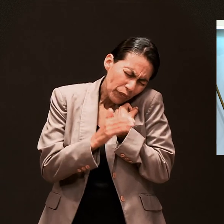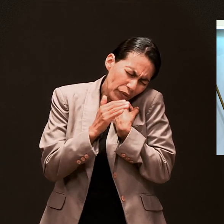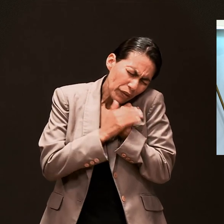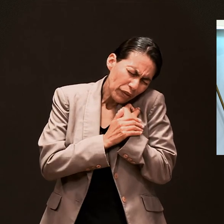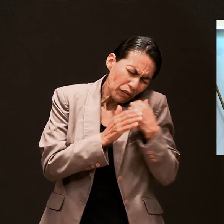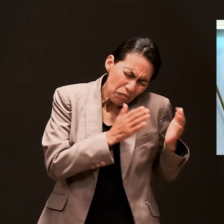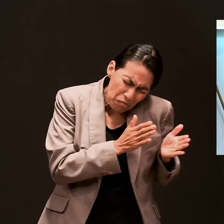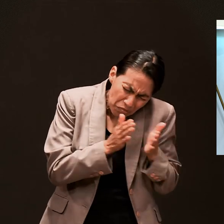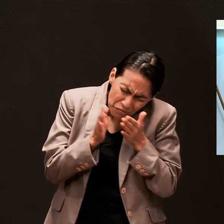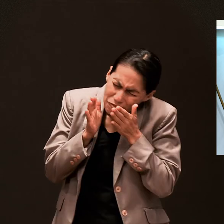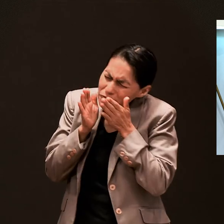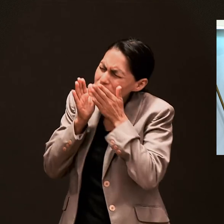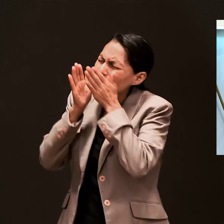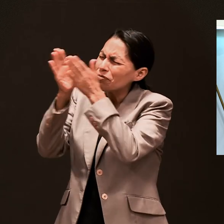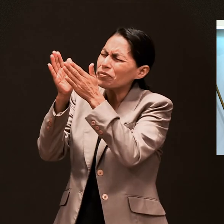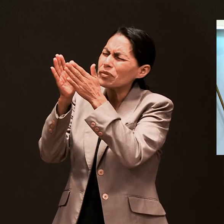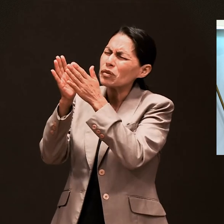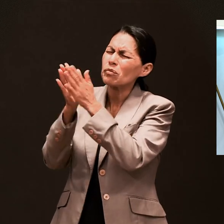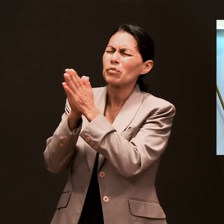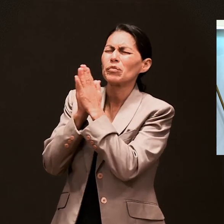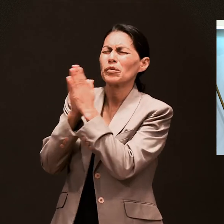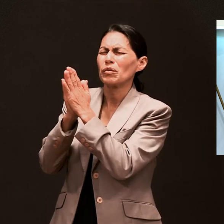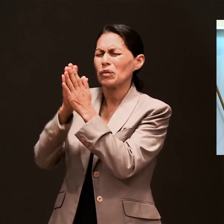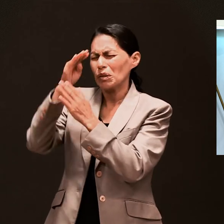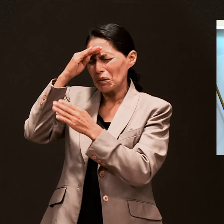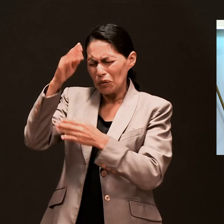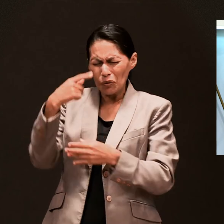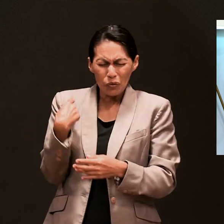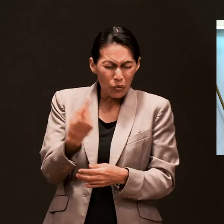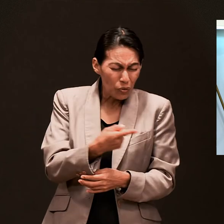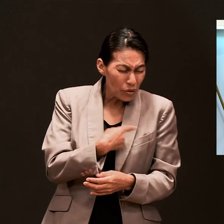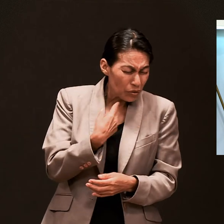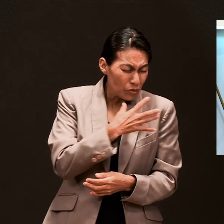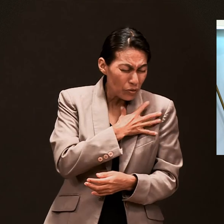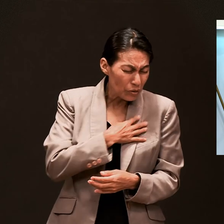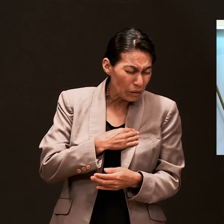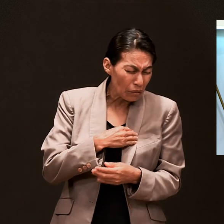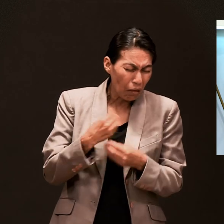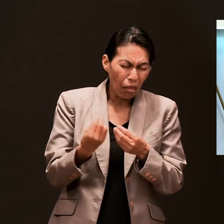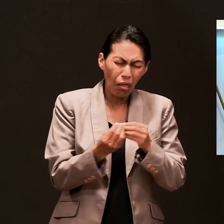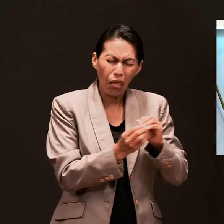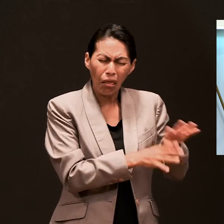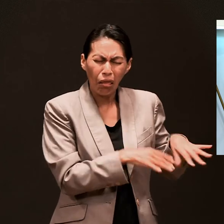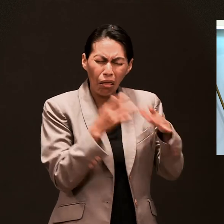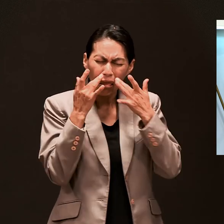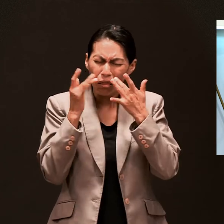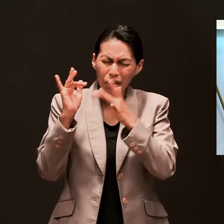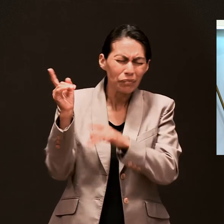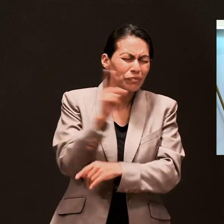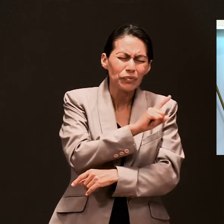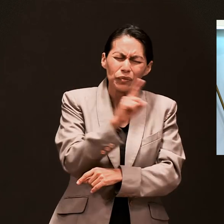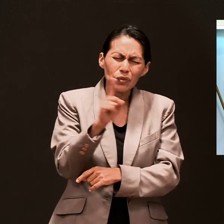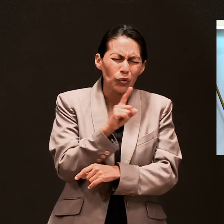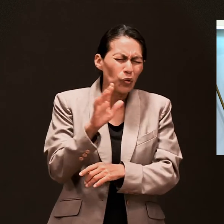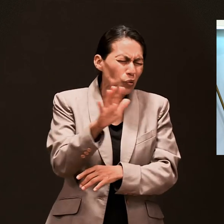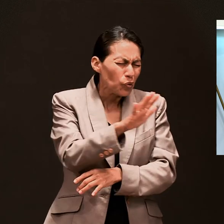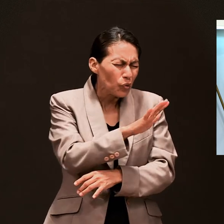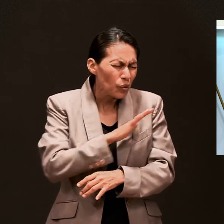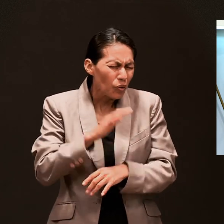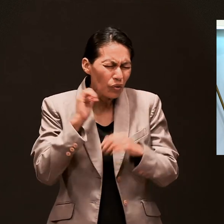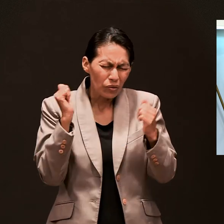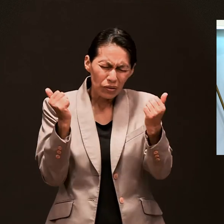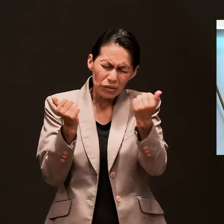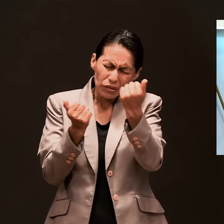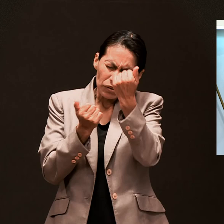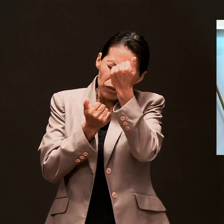y manténlos en el camino de Dios no permitas que nadie se pierda sino